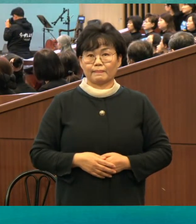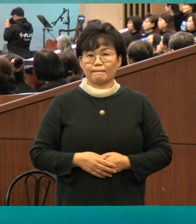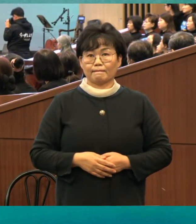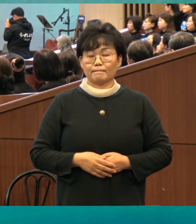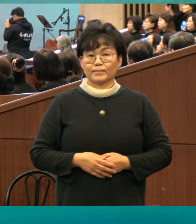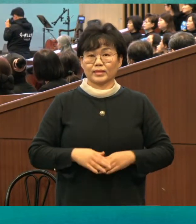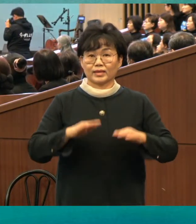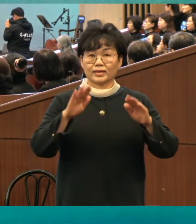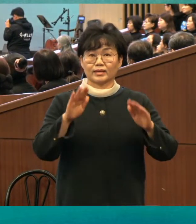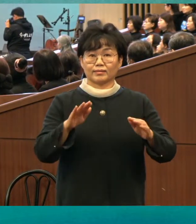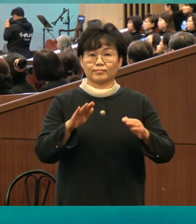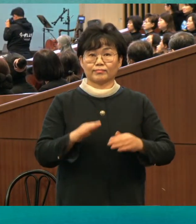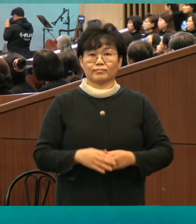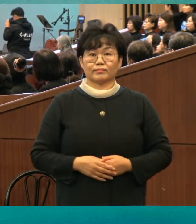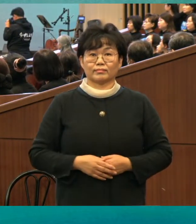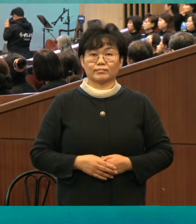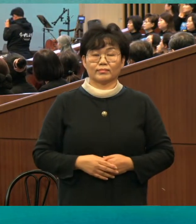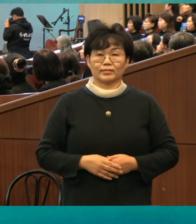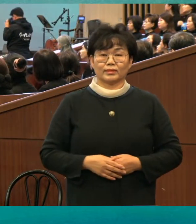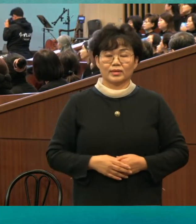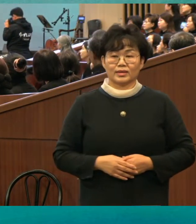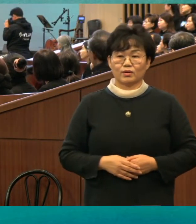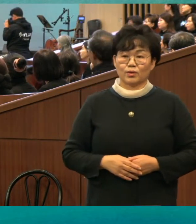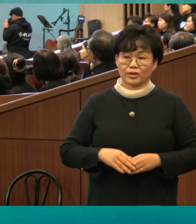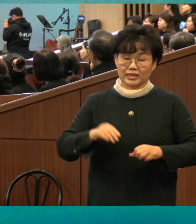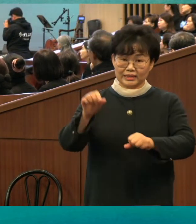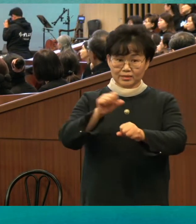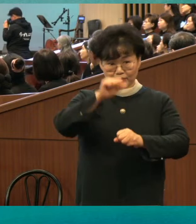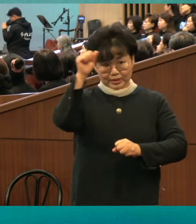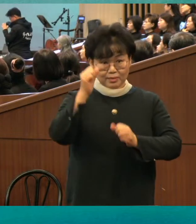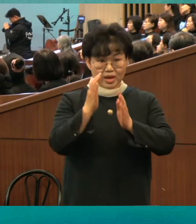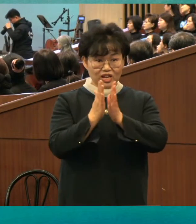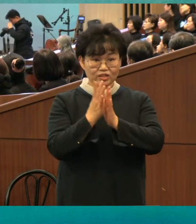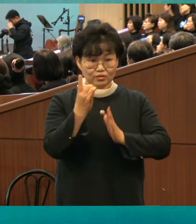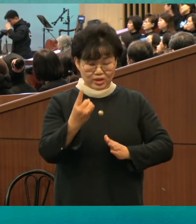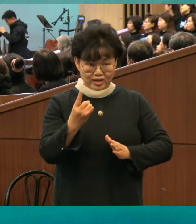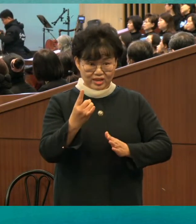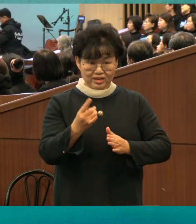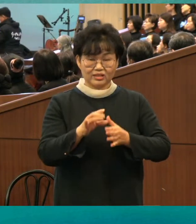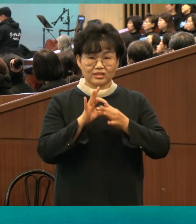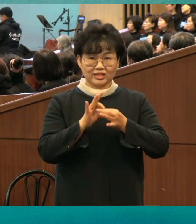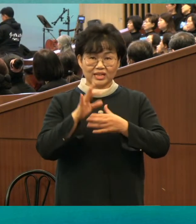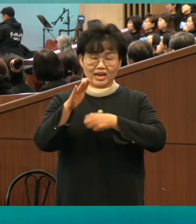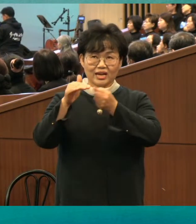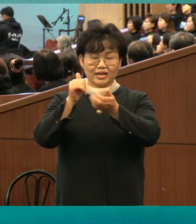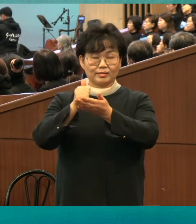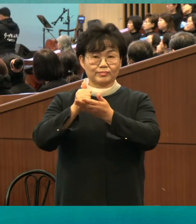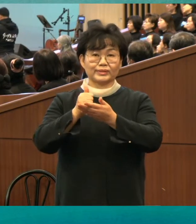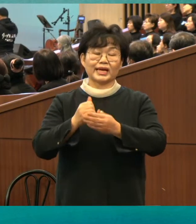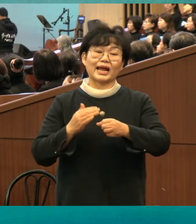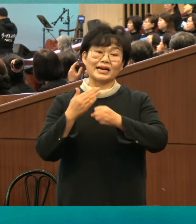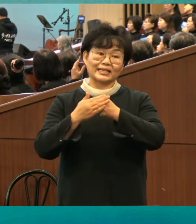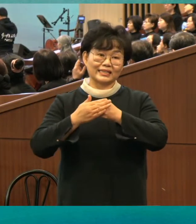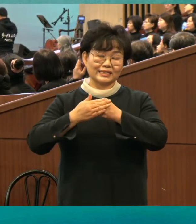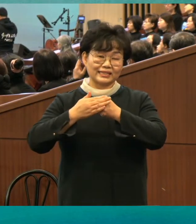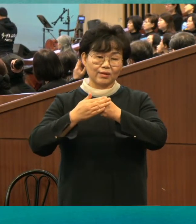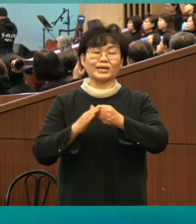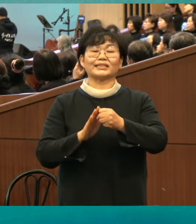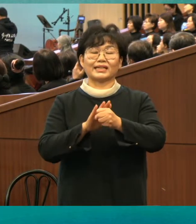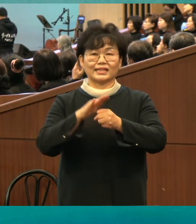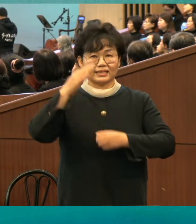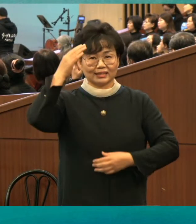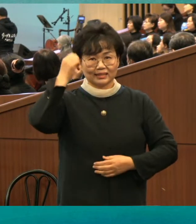이번 24-25년 연말연초 특세가 하나님의 사랑을 기억하며 도움이 절실한